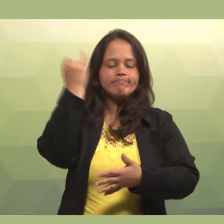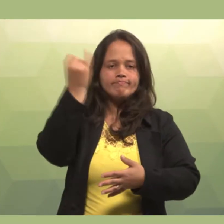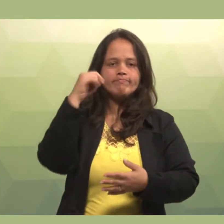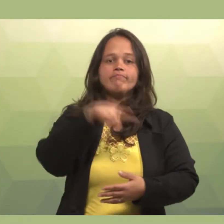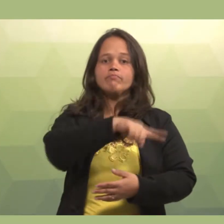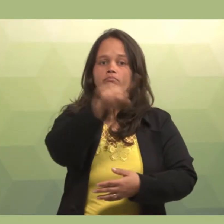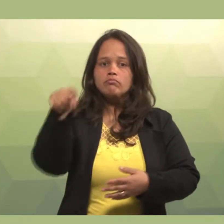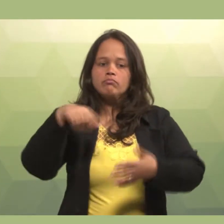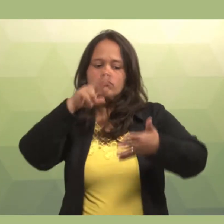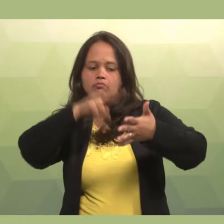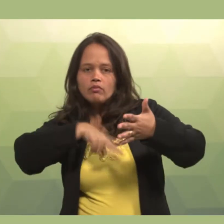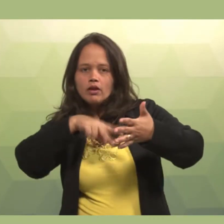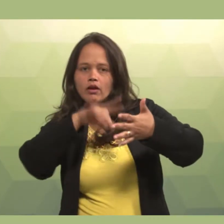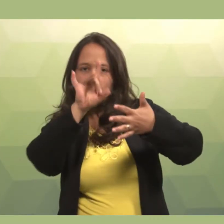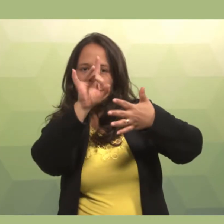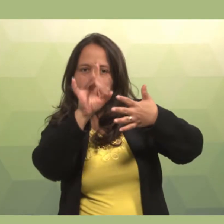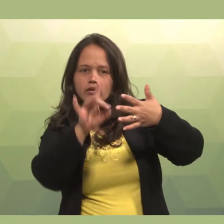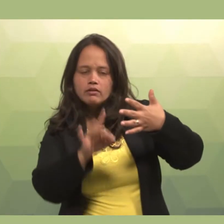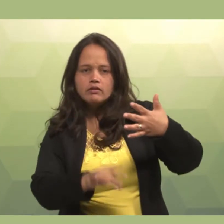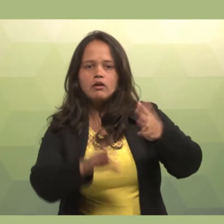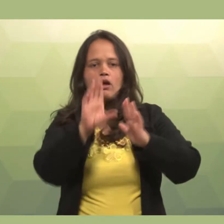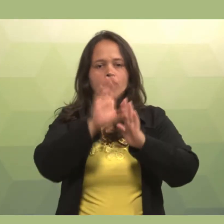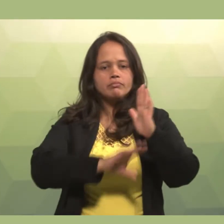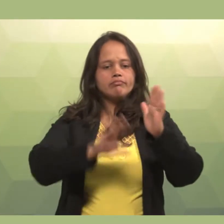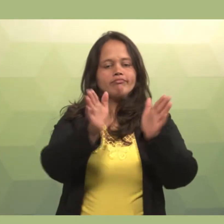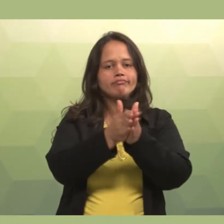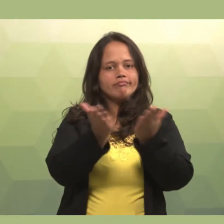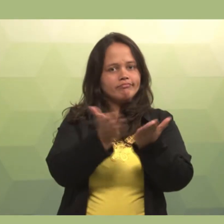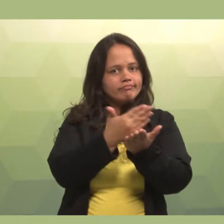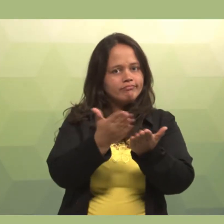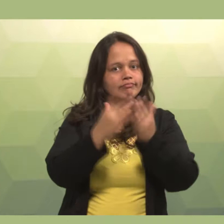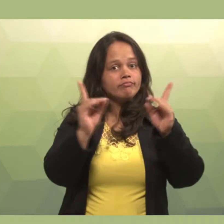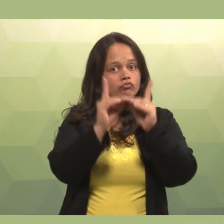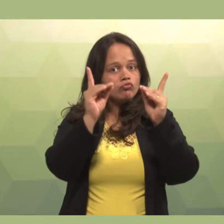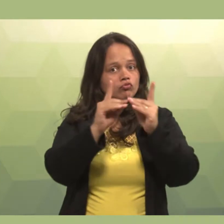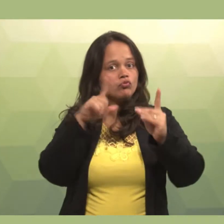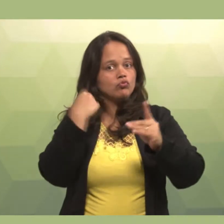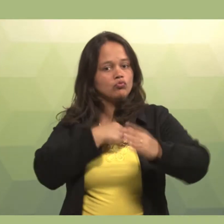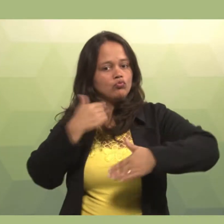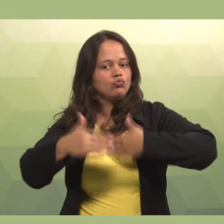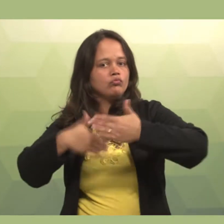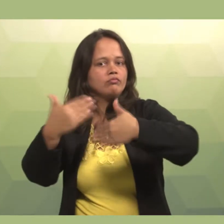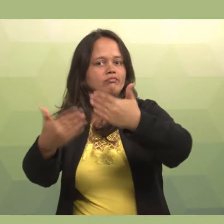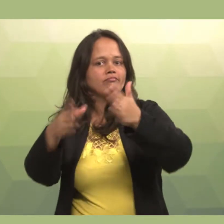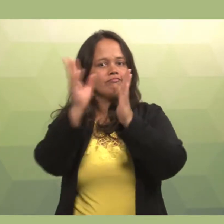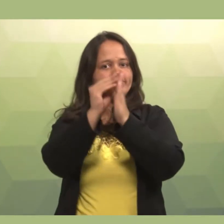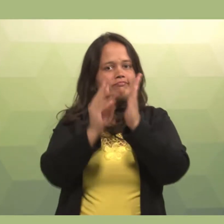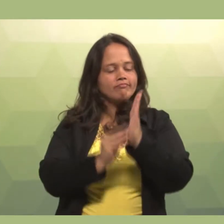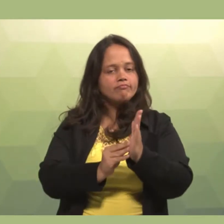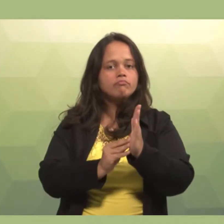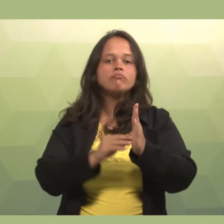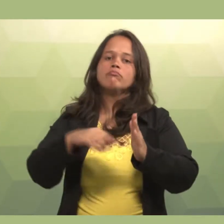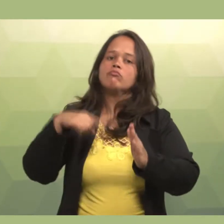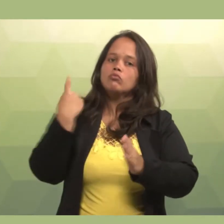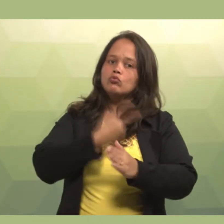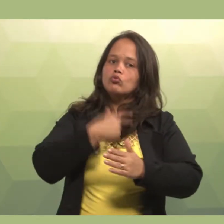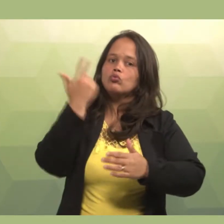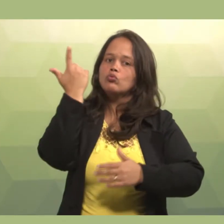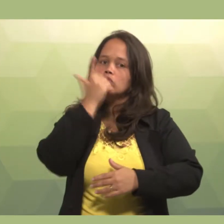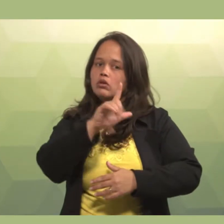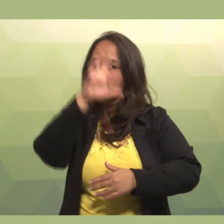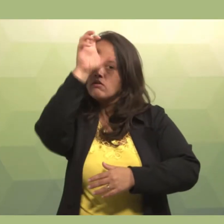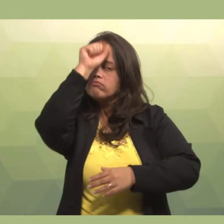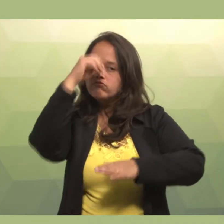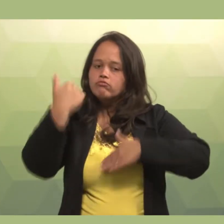caderno didático à medida que vamos avançando com o conteúdo, para que a gente consiga resolver todas as nossas atividades,